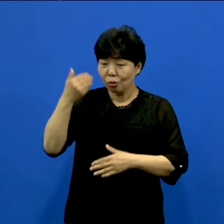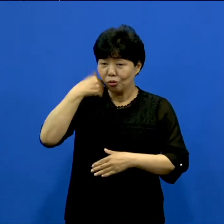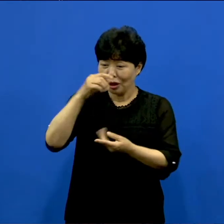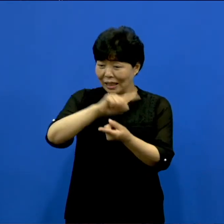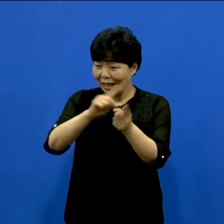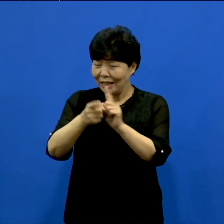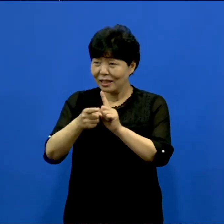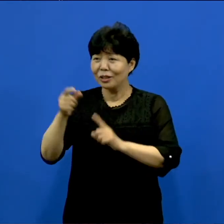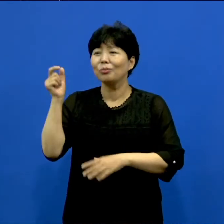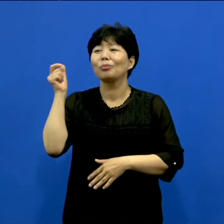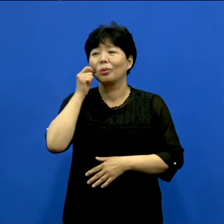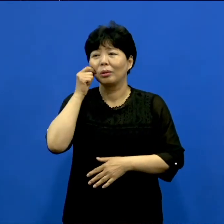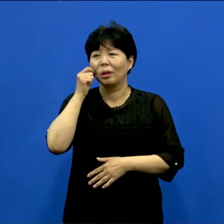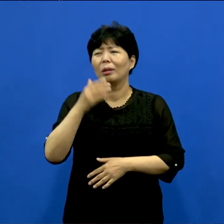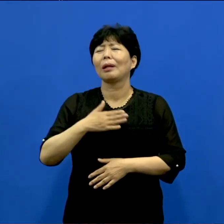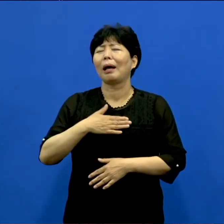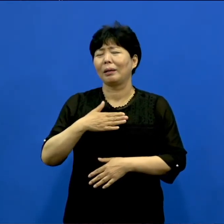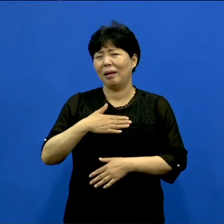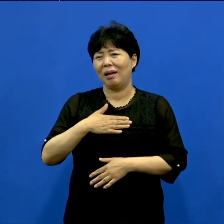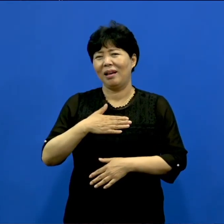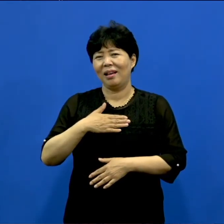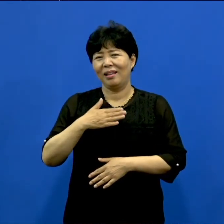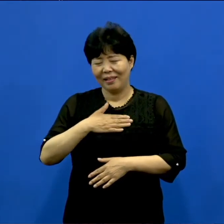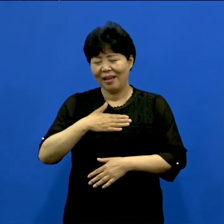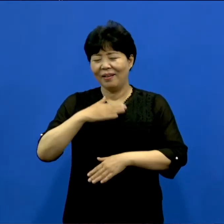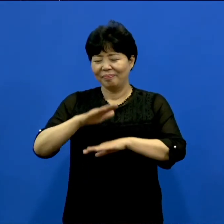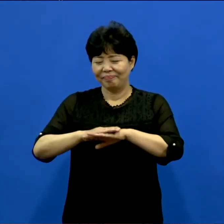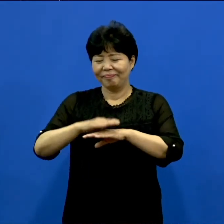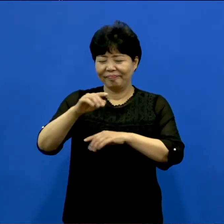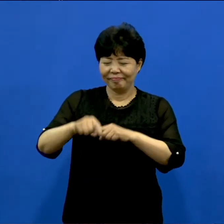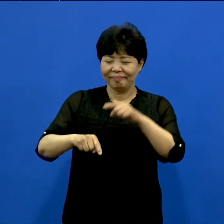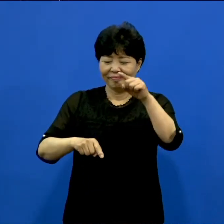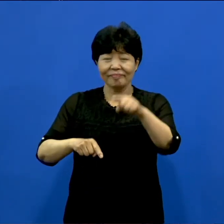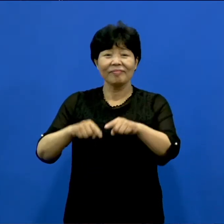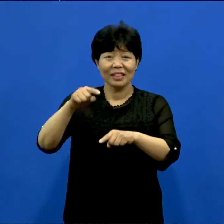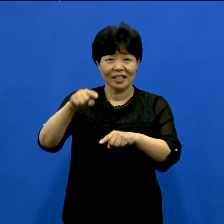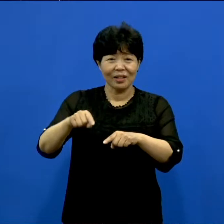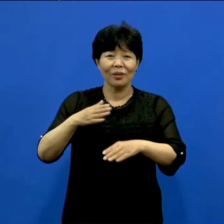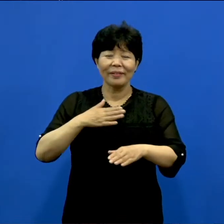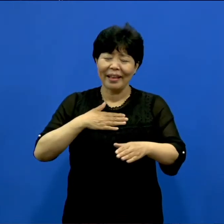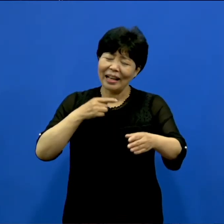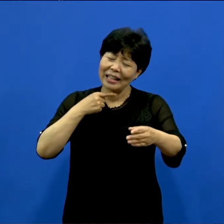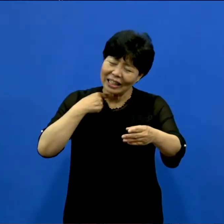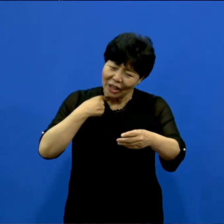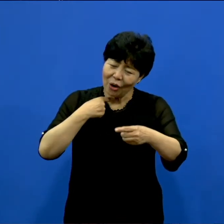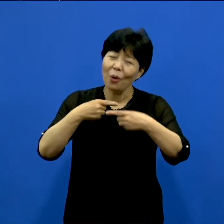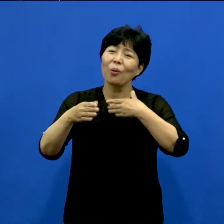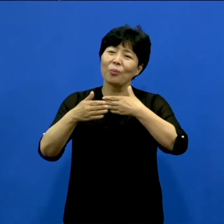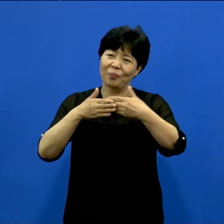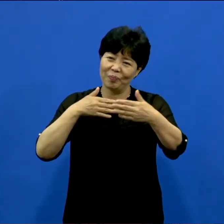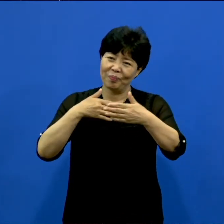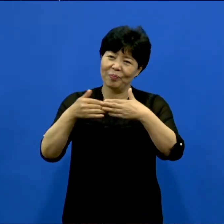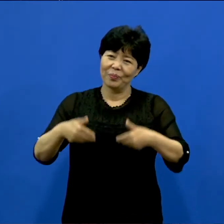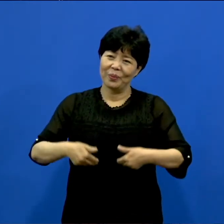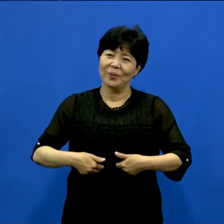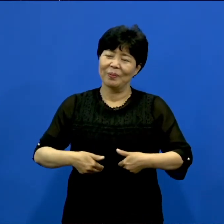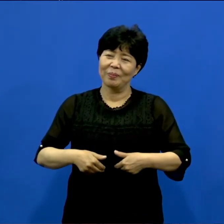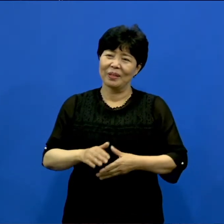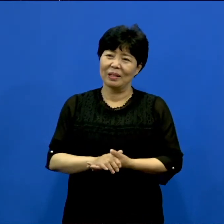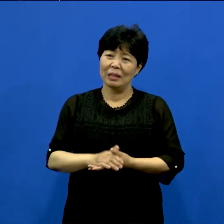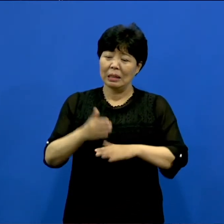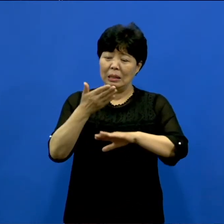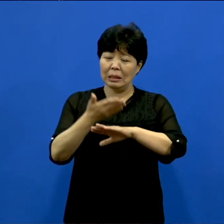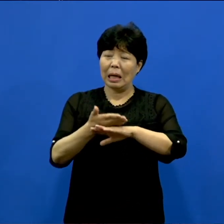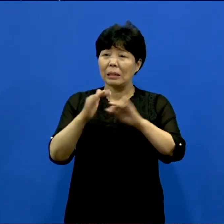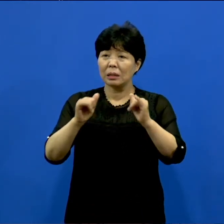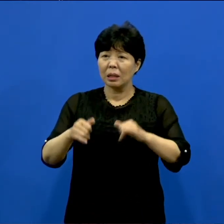내가 순종해야 되는 거예요. 내가 실천하고 내가 적용하고 내가 경험해야 맛을 보는 거지, 그 맛을 옆에 사람이